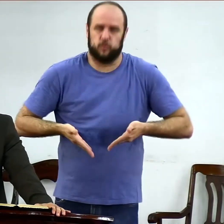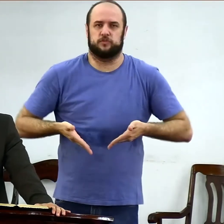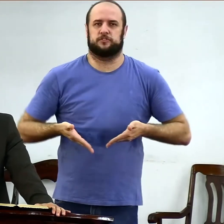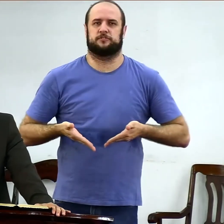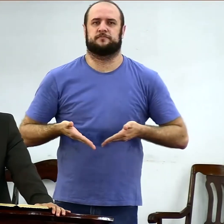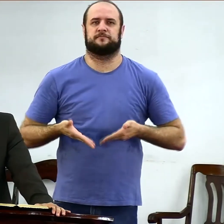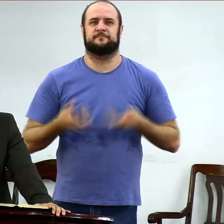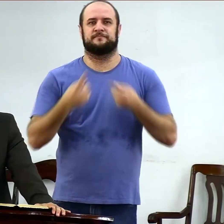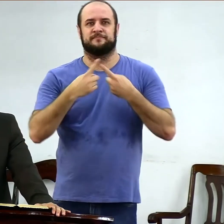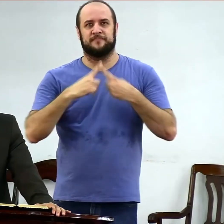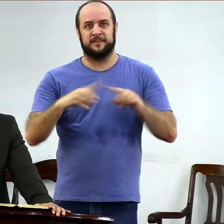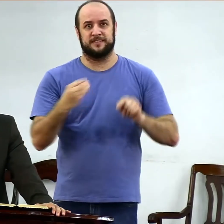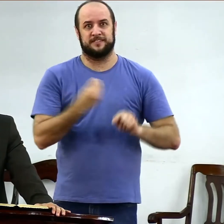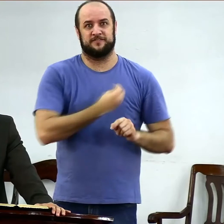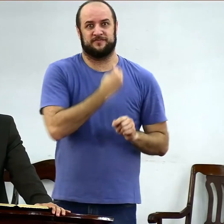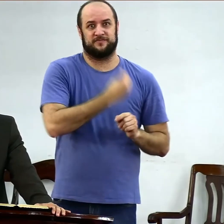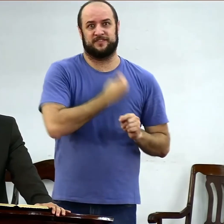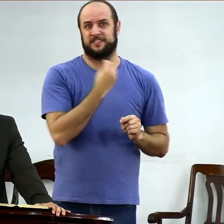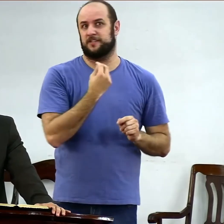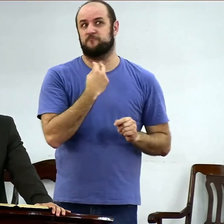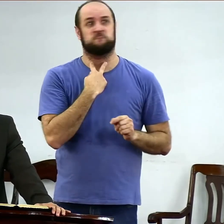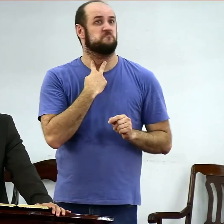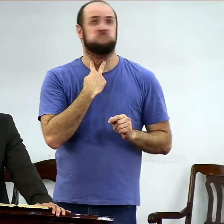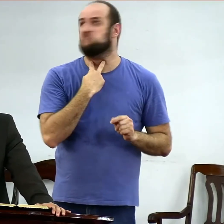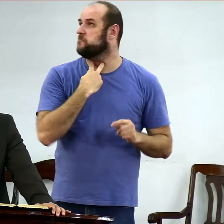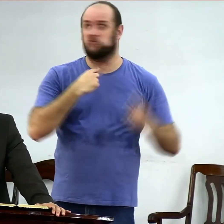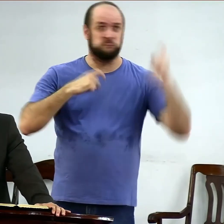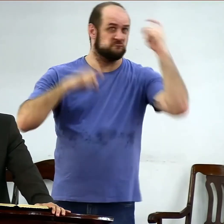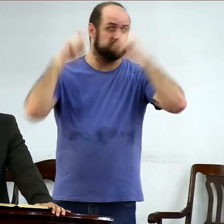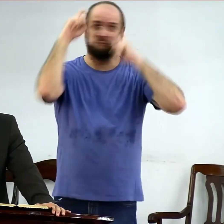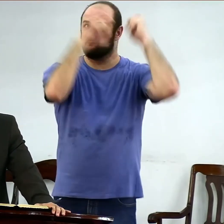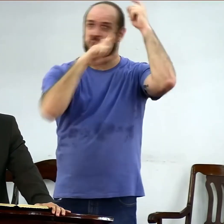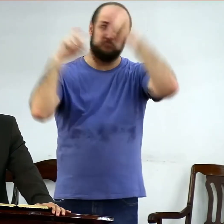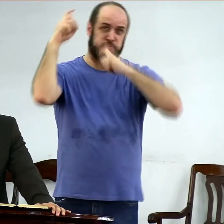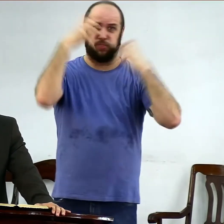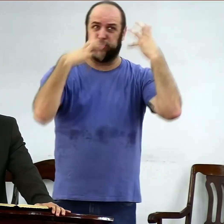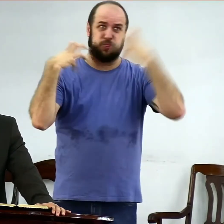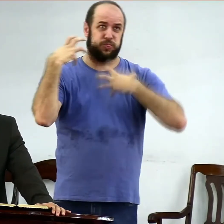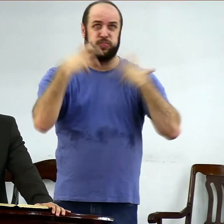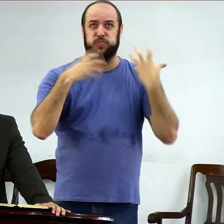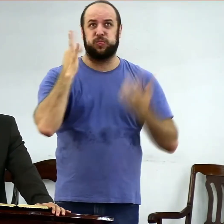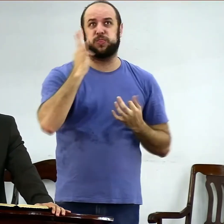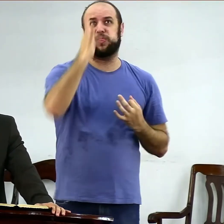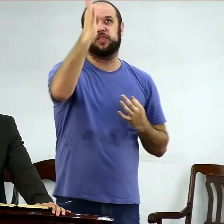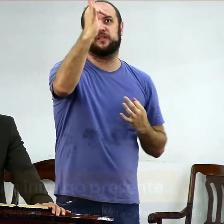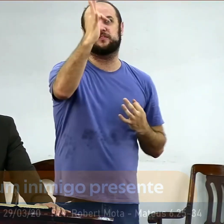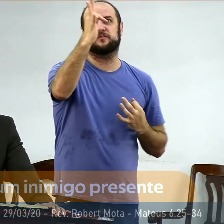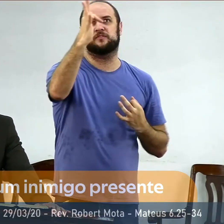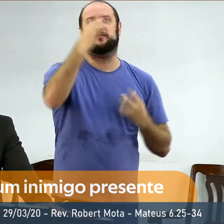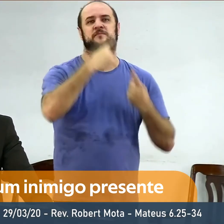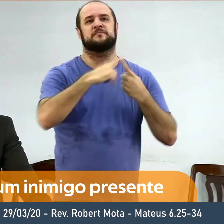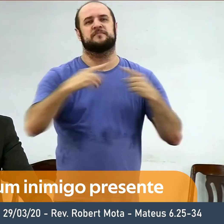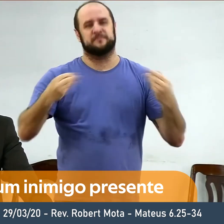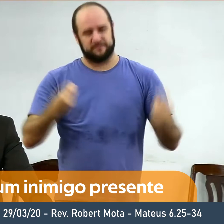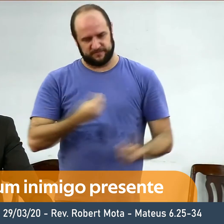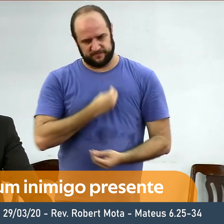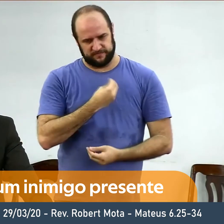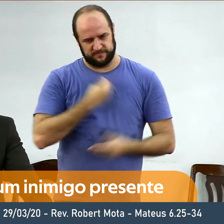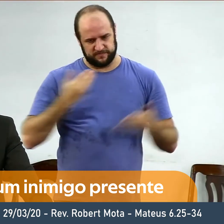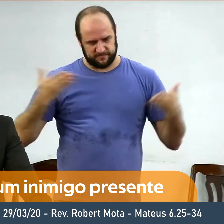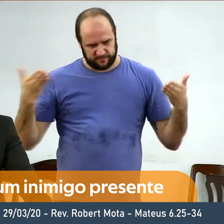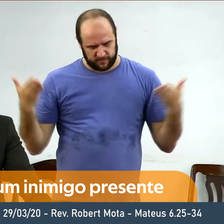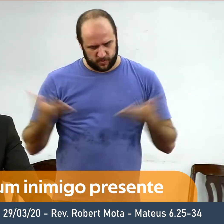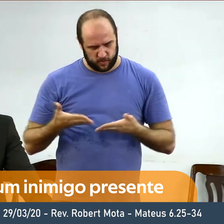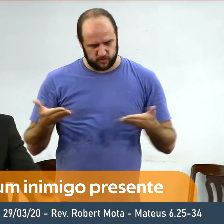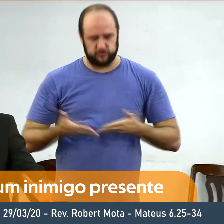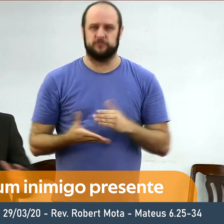a sua vida terrena não pode se preocupar com o futuro, mas em como viver o hoje.